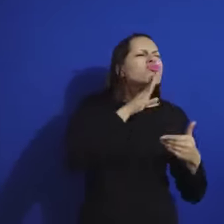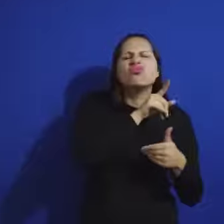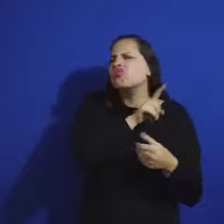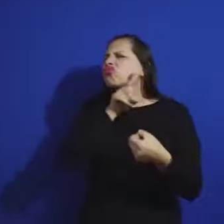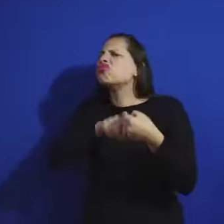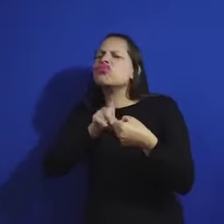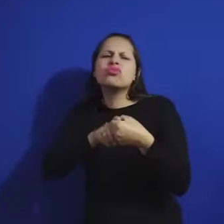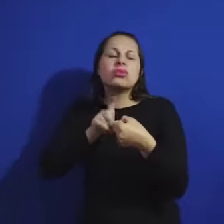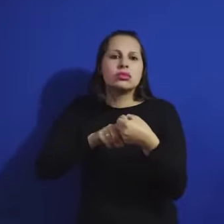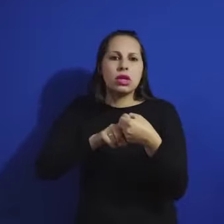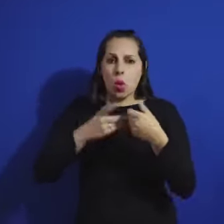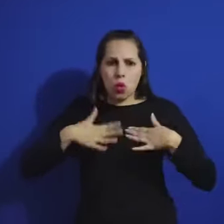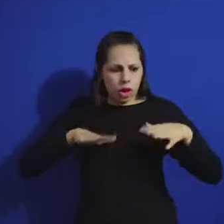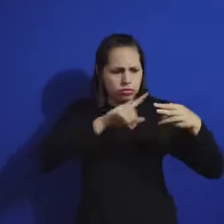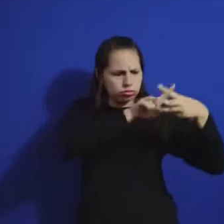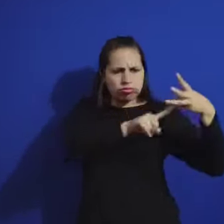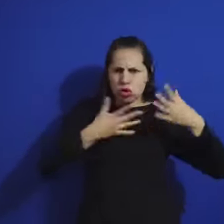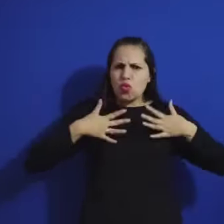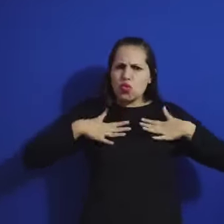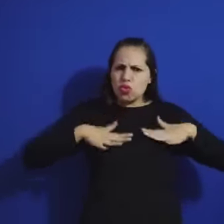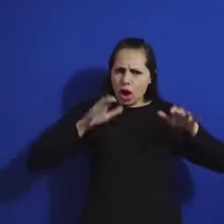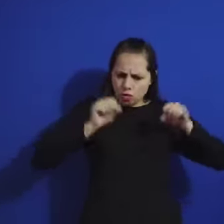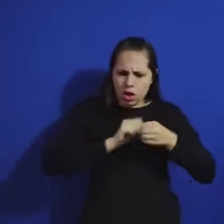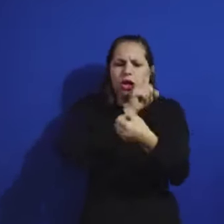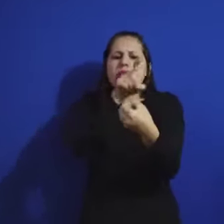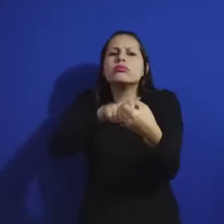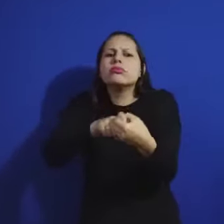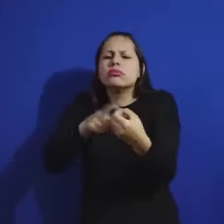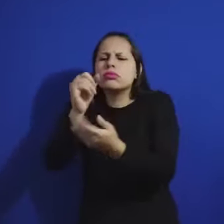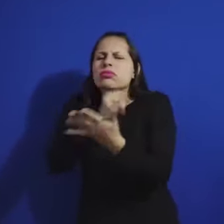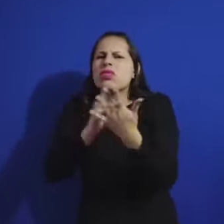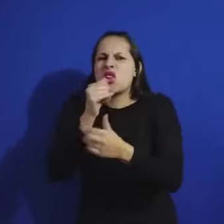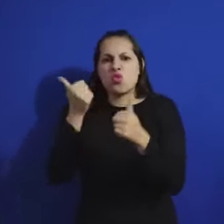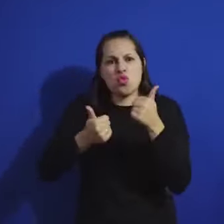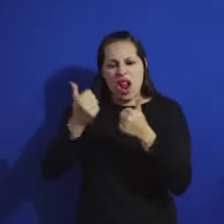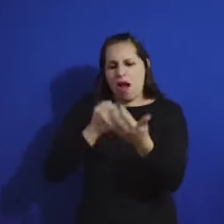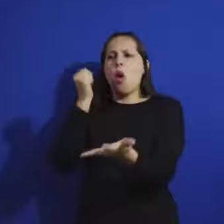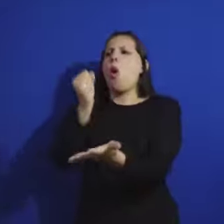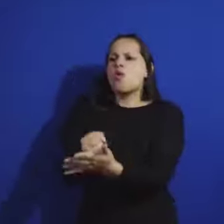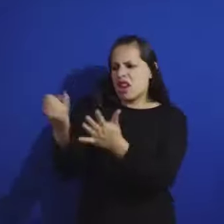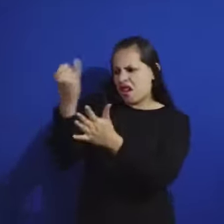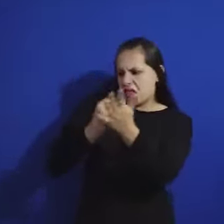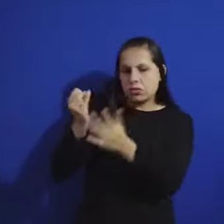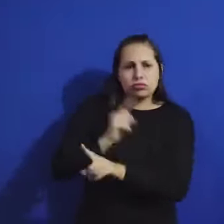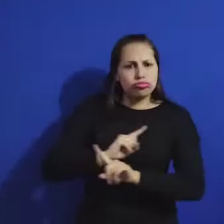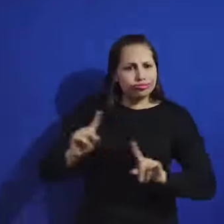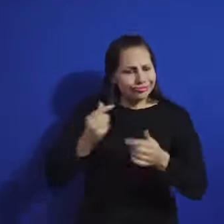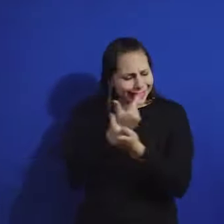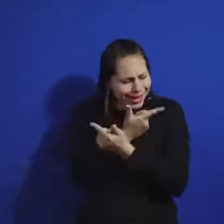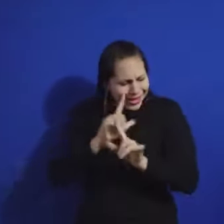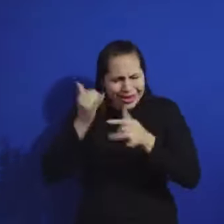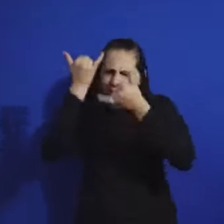mencionadas y la ilustración podrá ser de temática libre realizada con cualquier técnica los